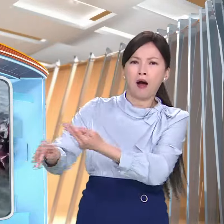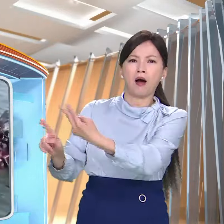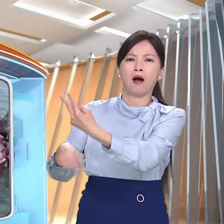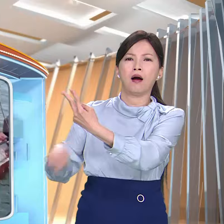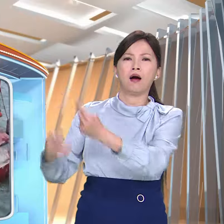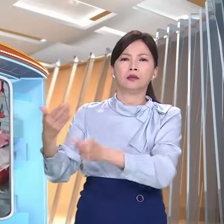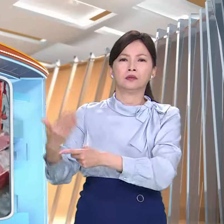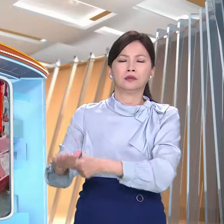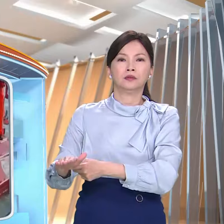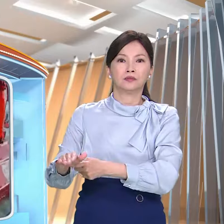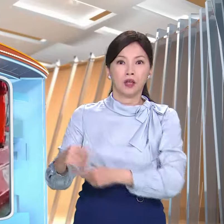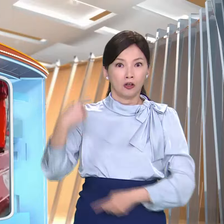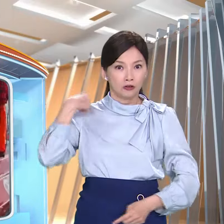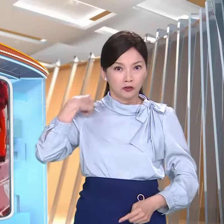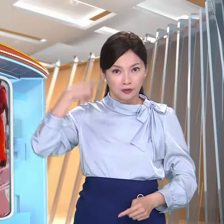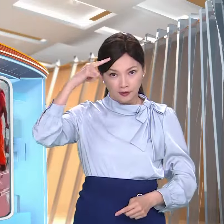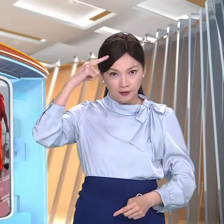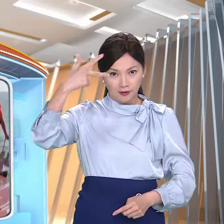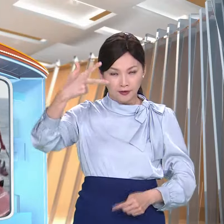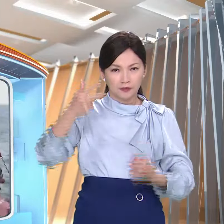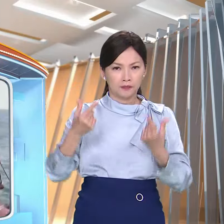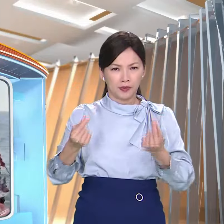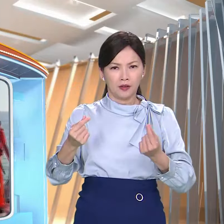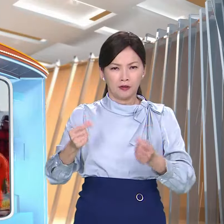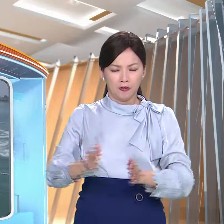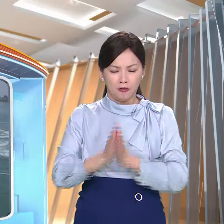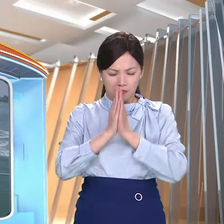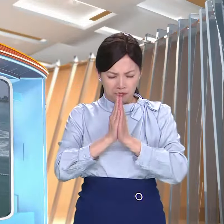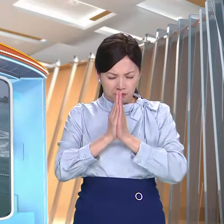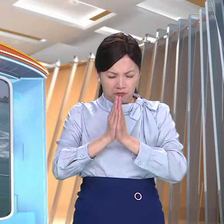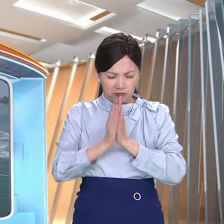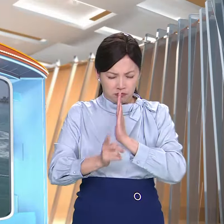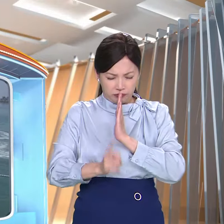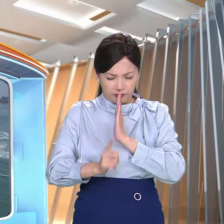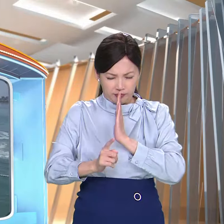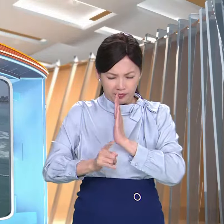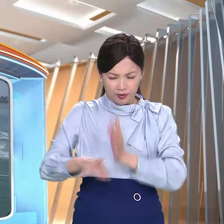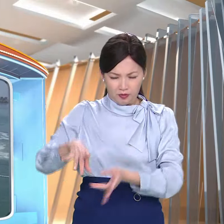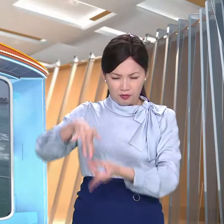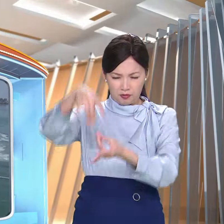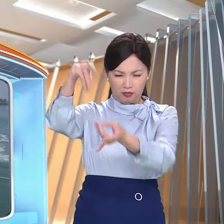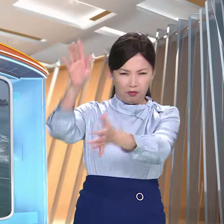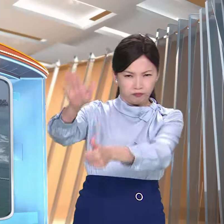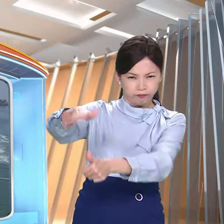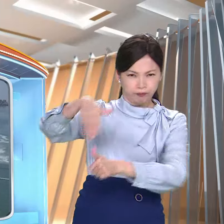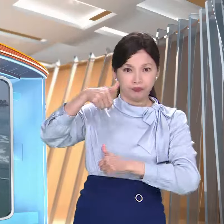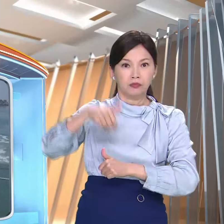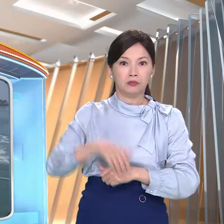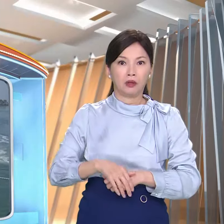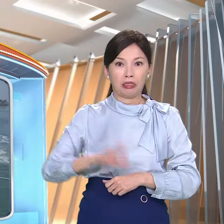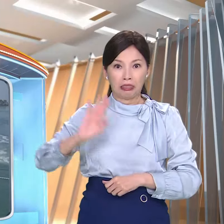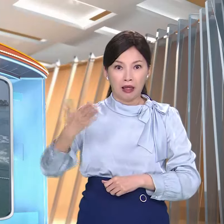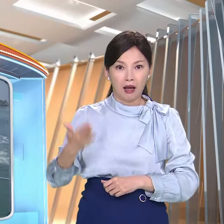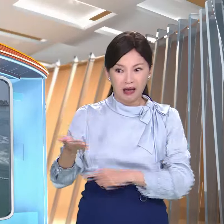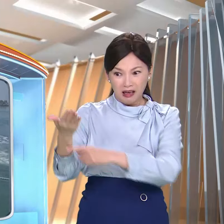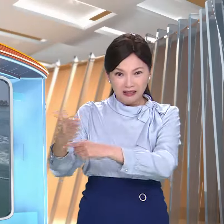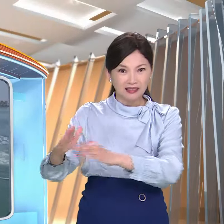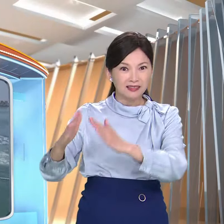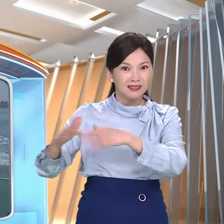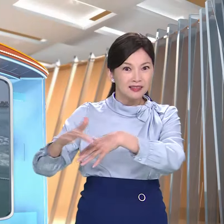成两人死亡。而昨天是头七法会，但是死者家属没有现身，